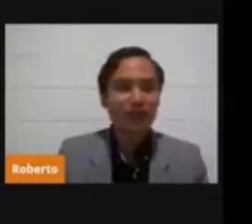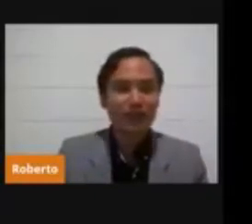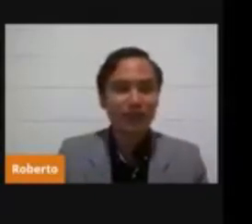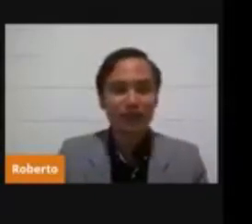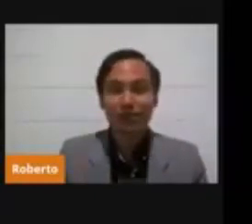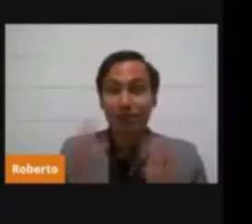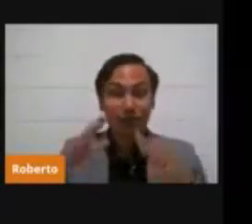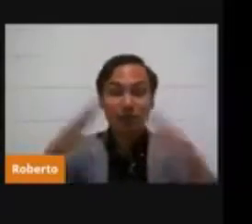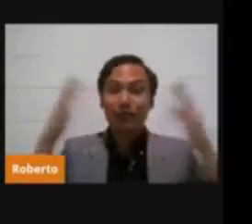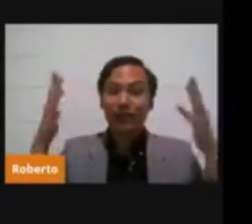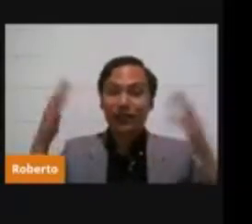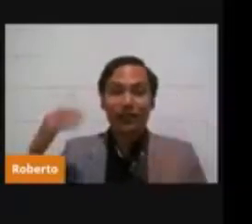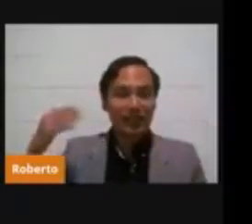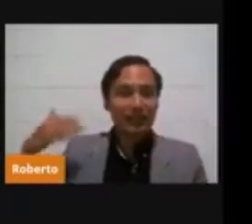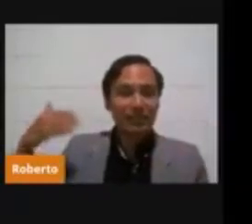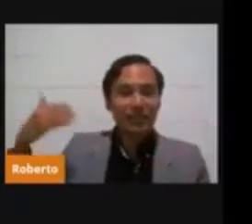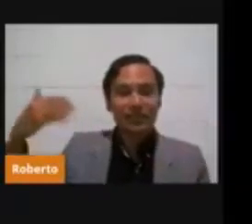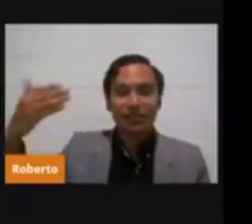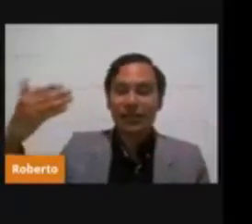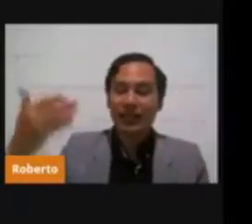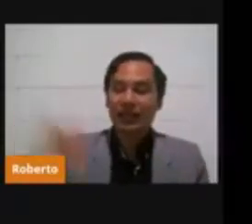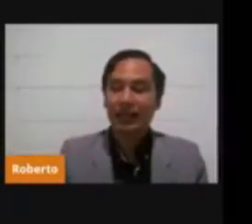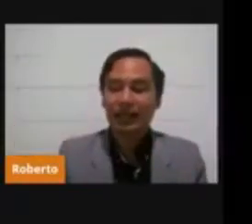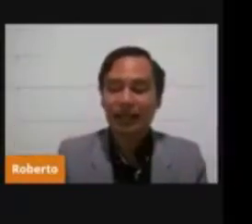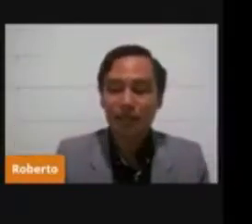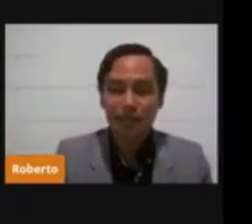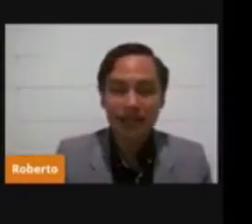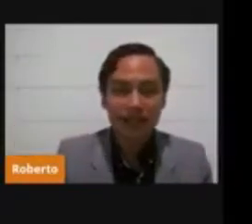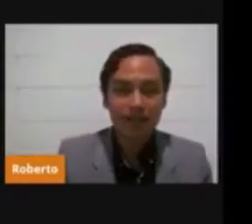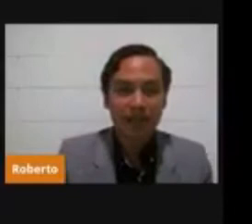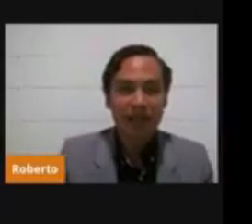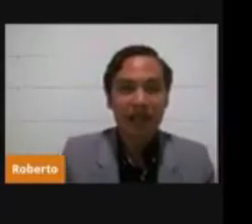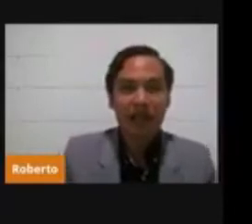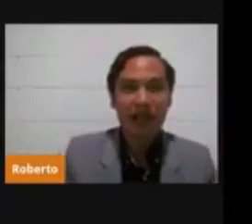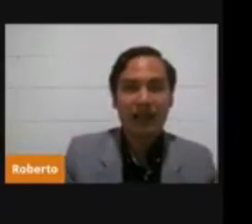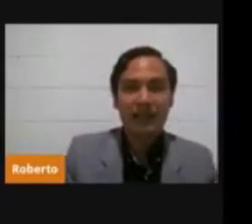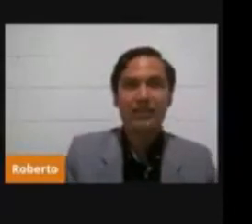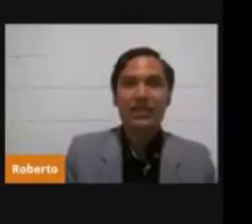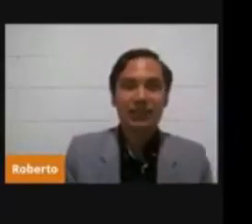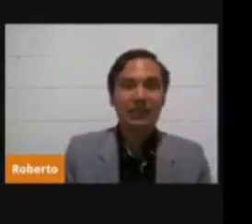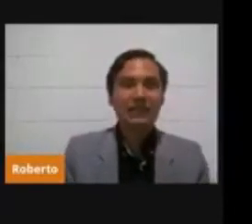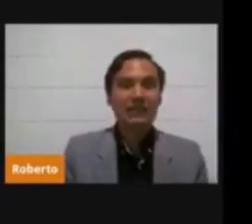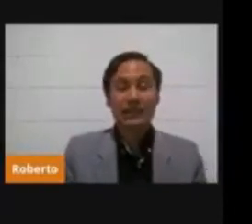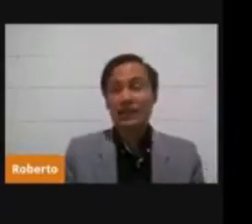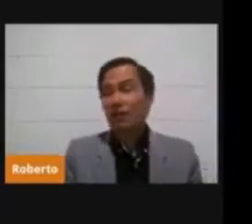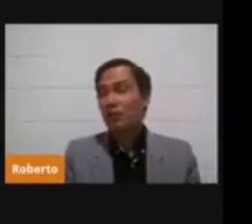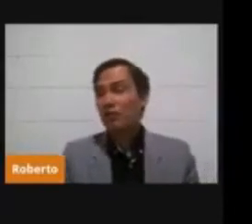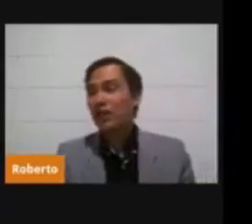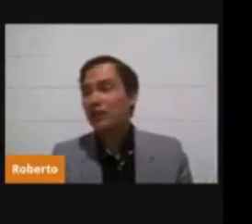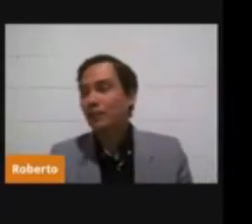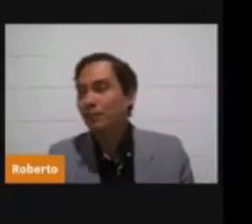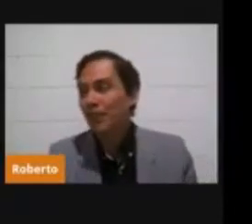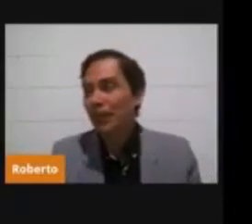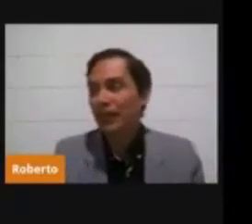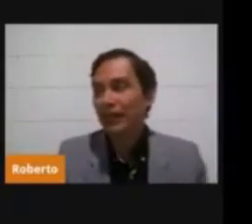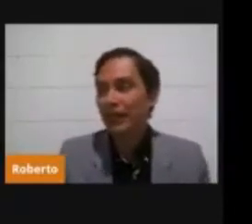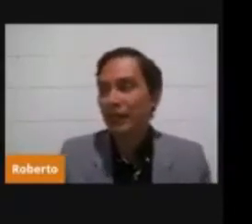este universo, pues surgieron un montón de teorías que también eso da respuesta a la sociedad en que estábamos